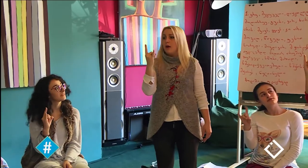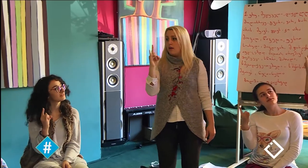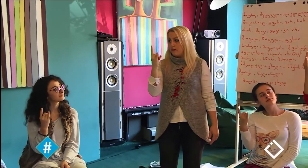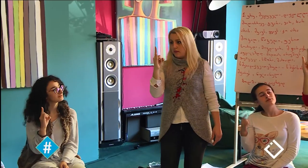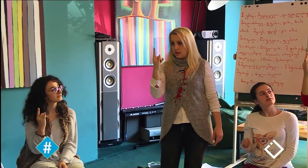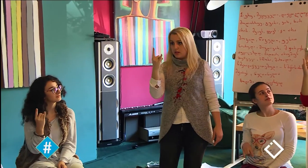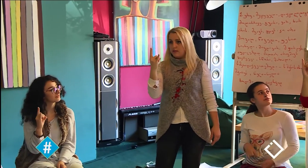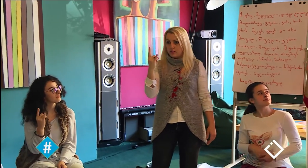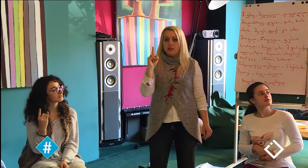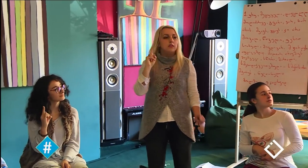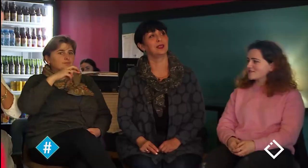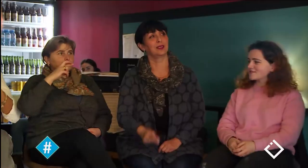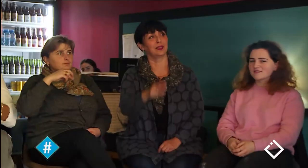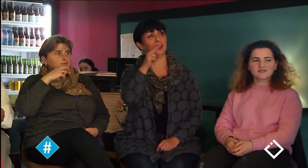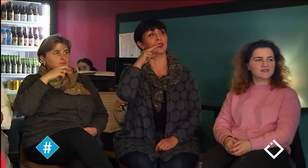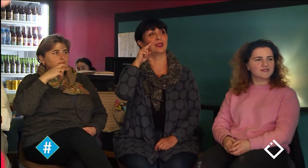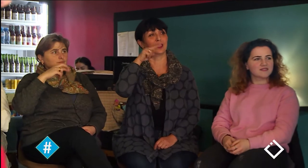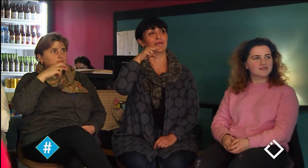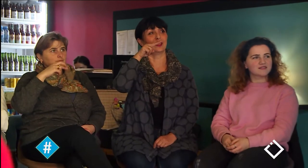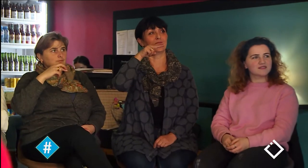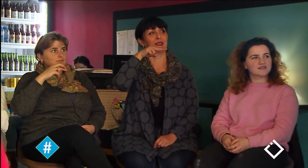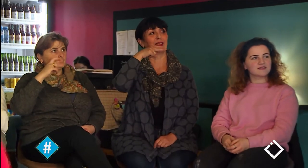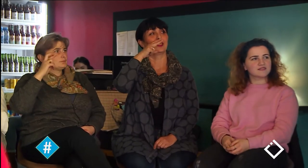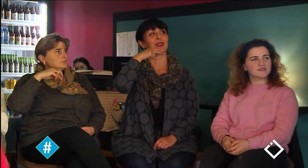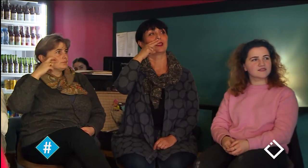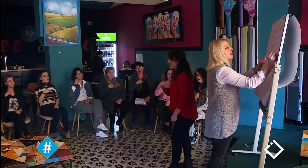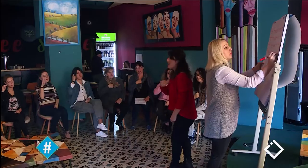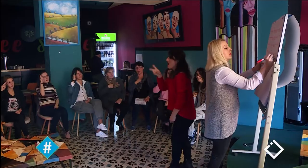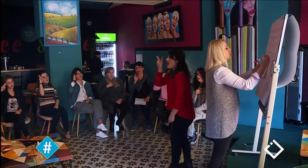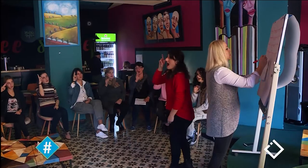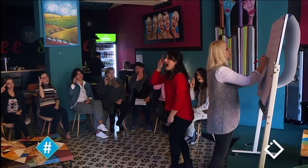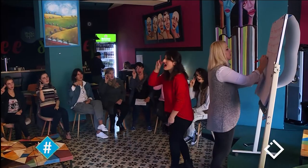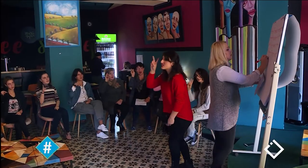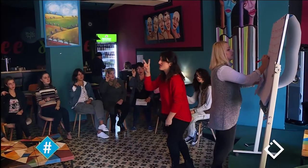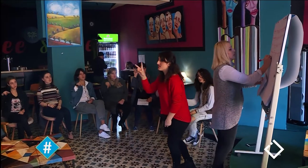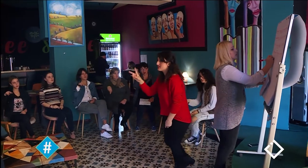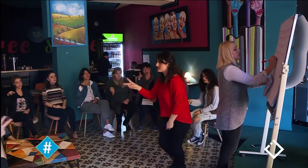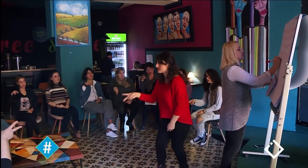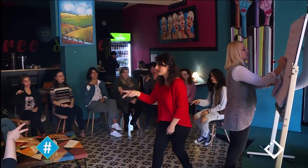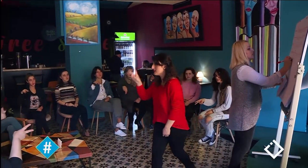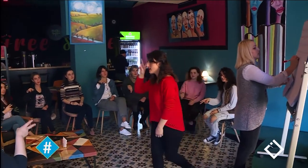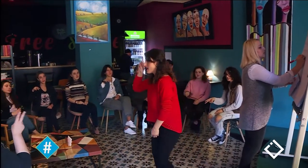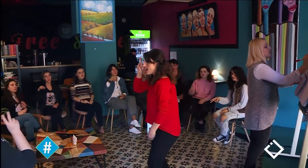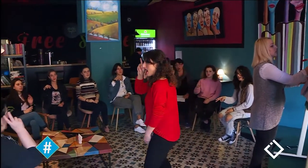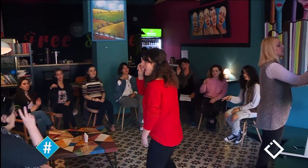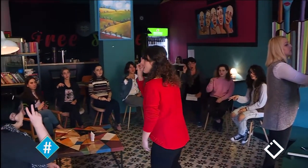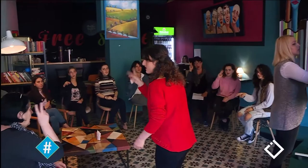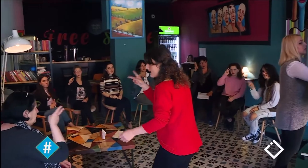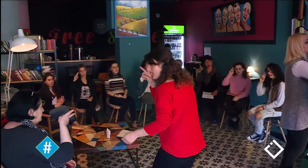კომუნიკაციის შესაბამისი ფორმა. სამოყვარულო დონეზე ჟესტური ენის დაუფლების მსურველი ბევრია. ყავს საჯარო უწყების